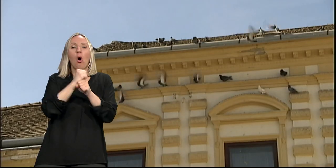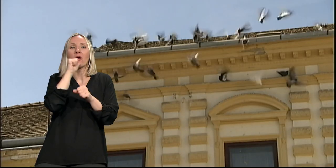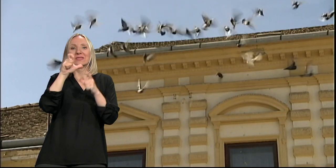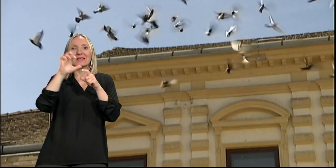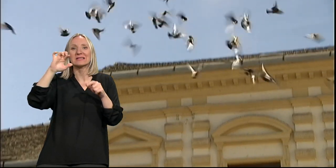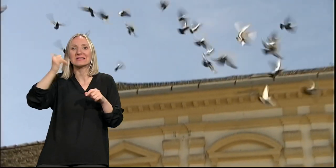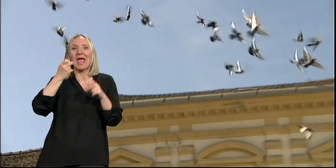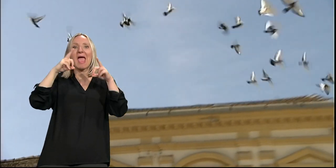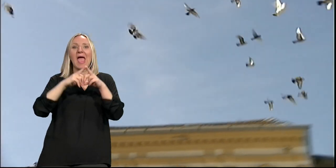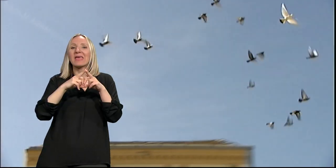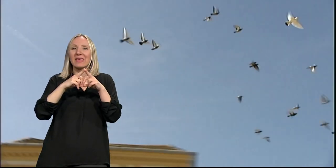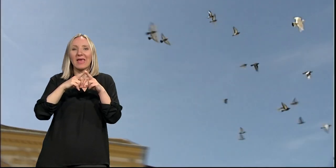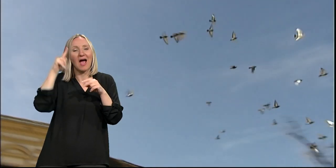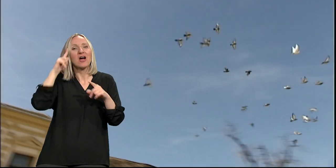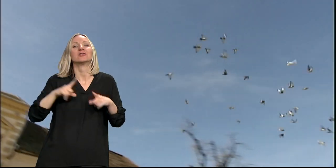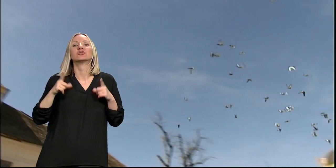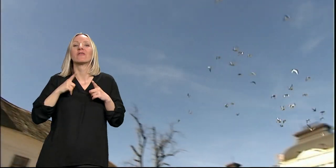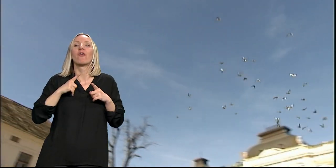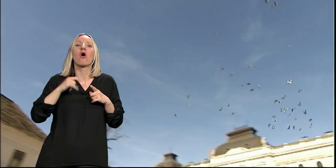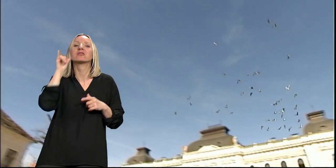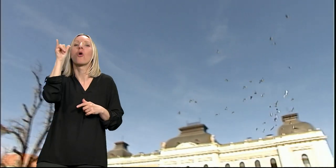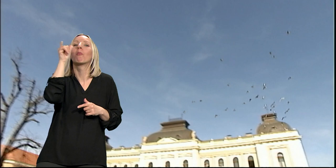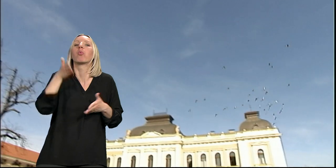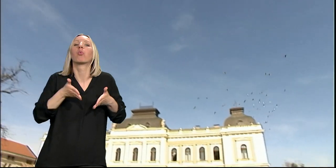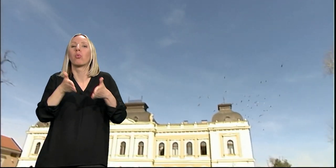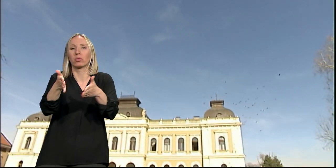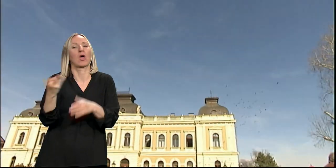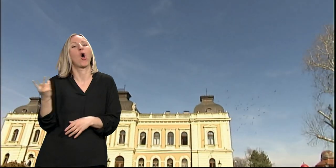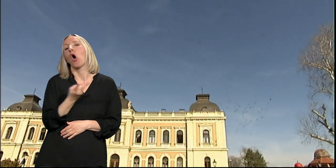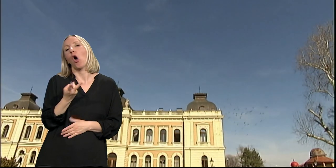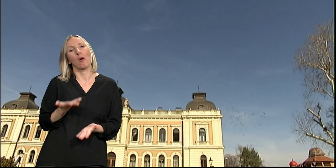I staza trnja i staza orhideja, kako se uzme.